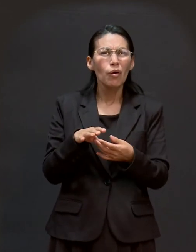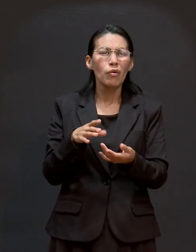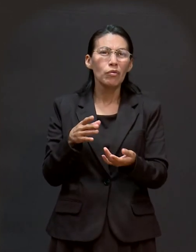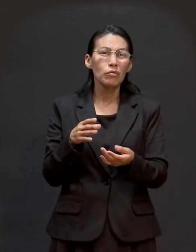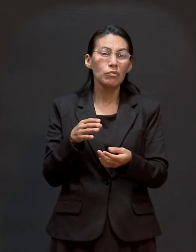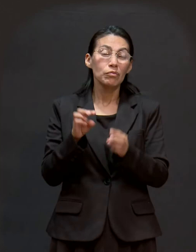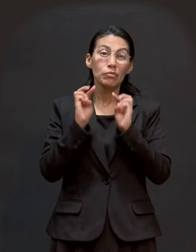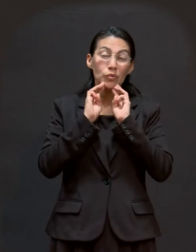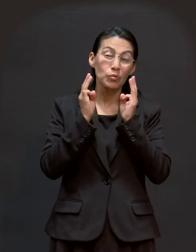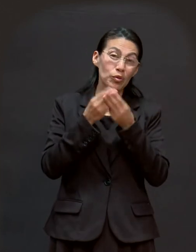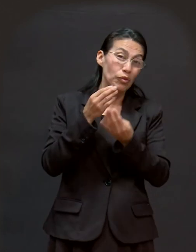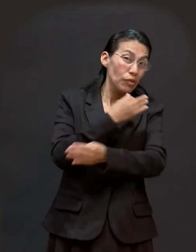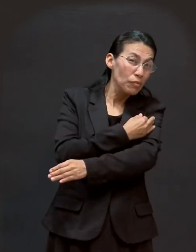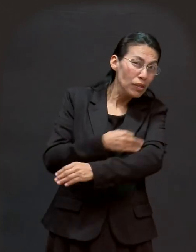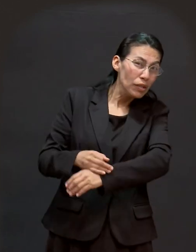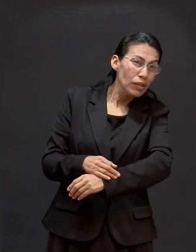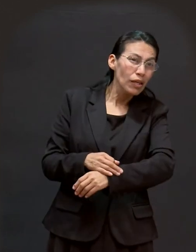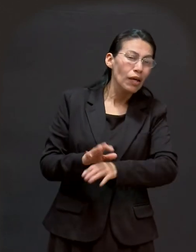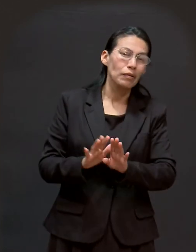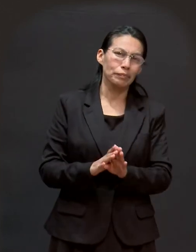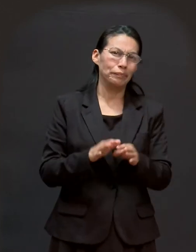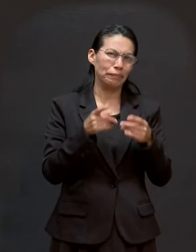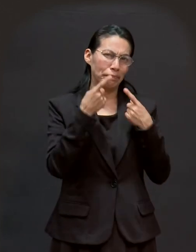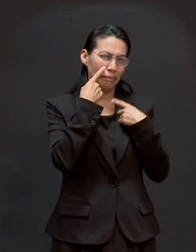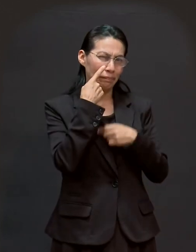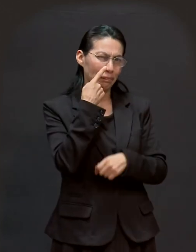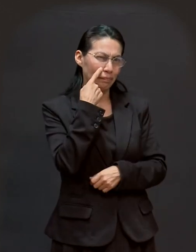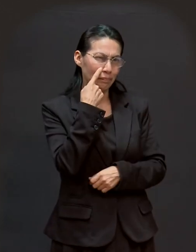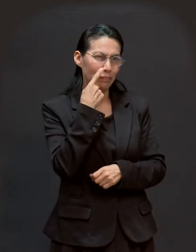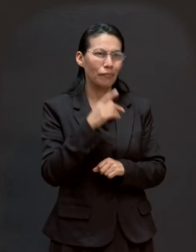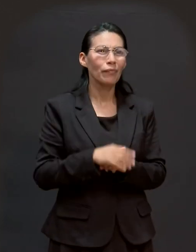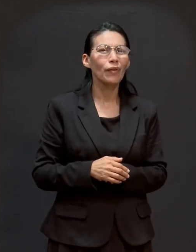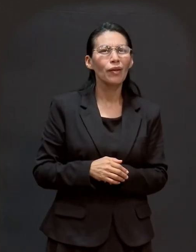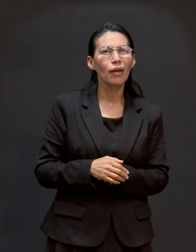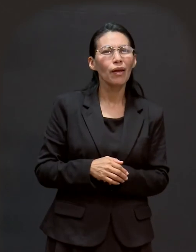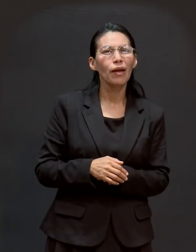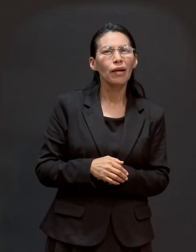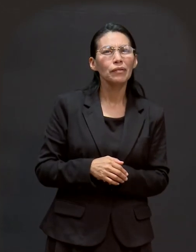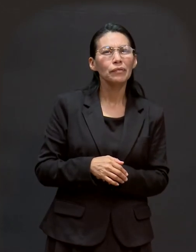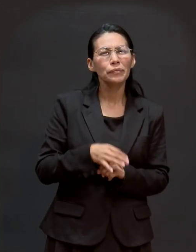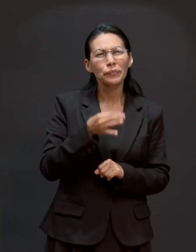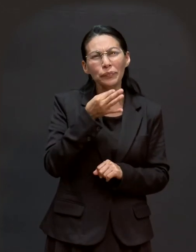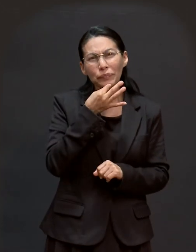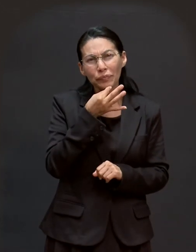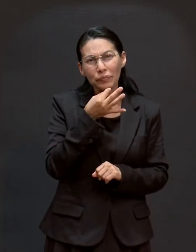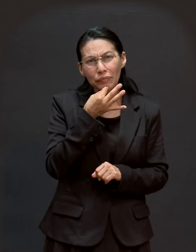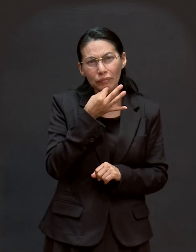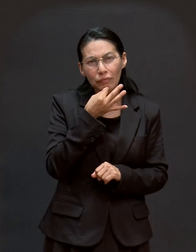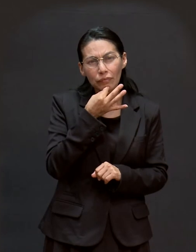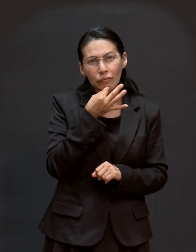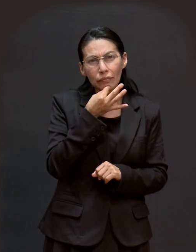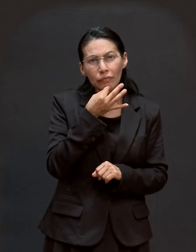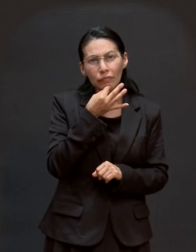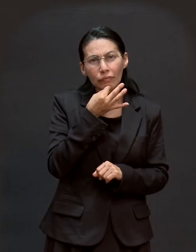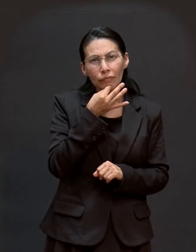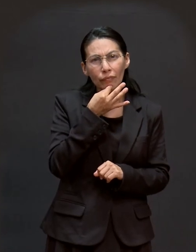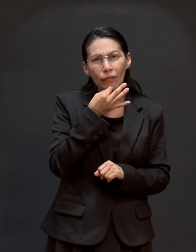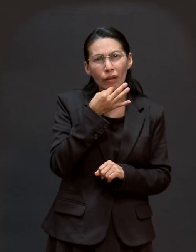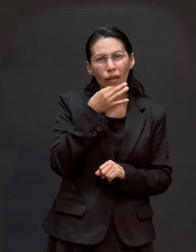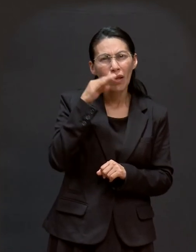miembro de una familia cuéntanos mira hay momentos donde uno